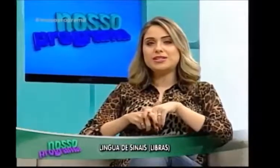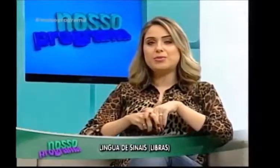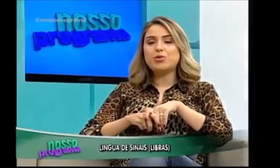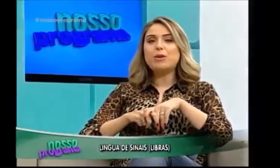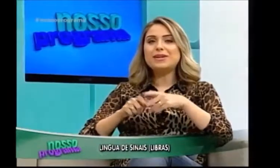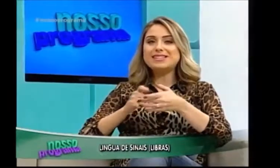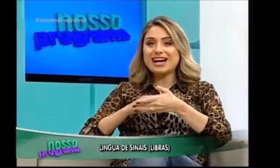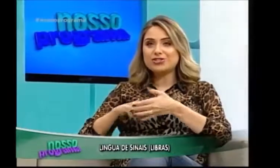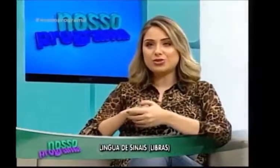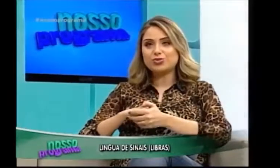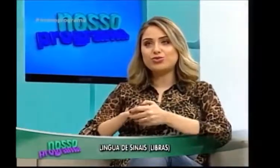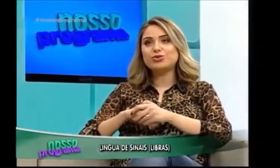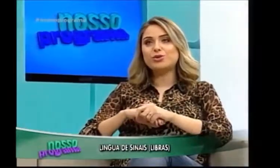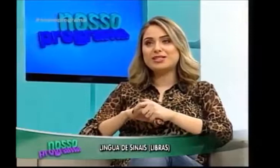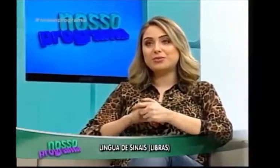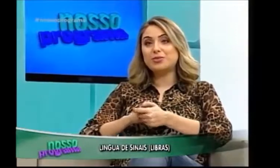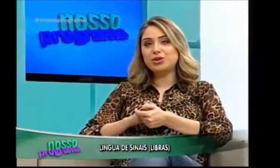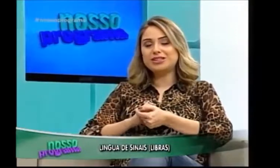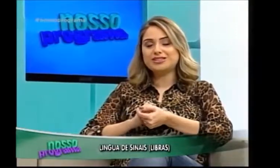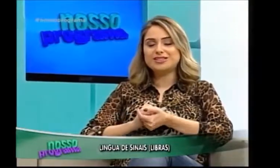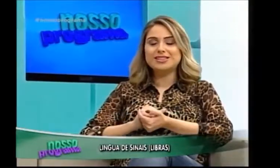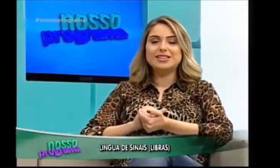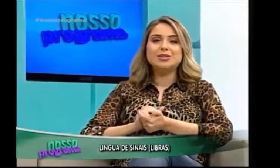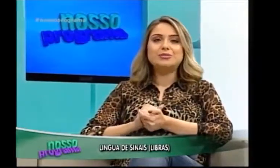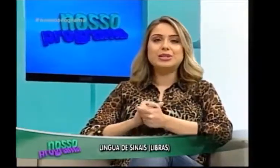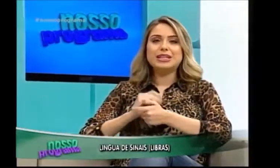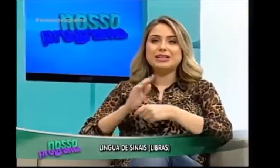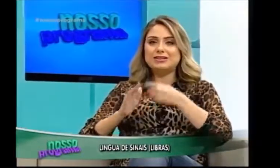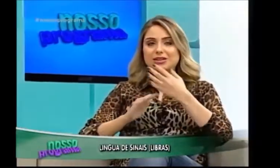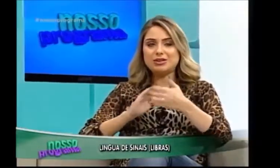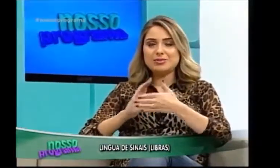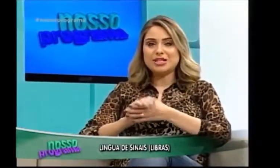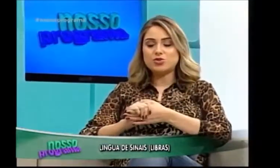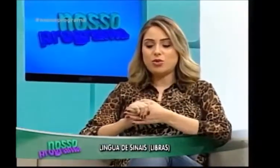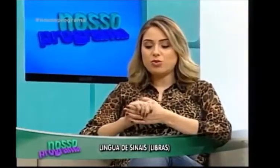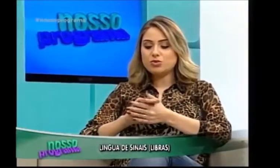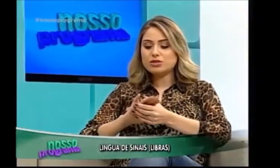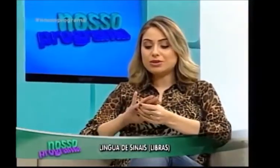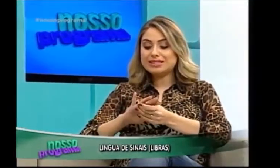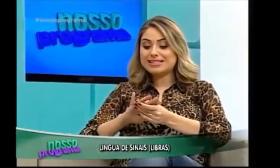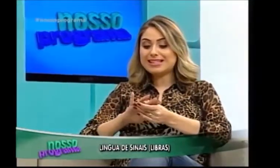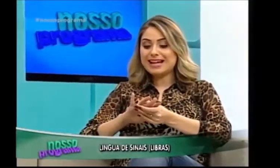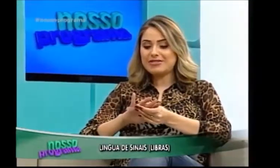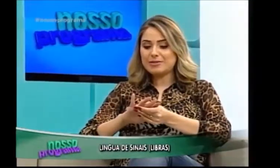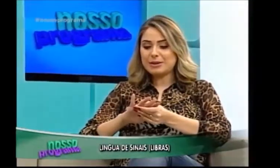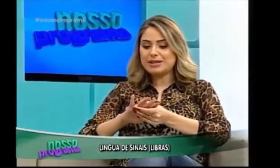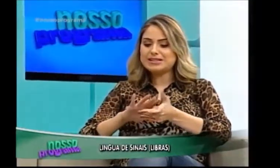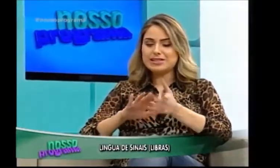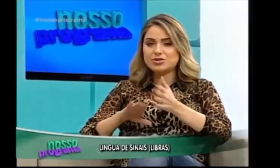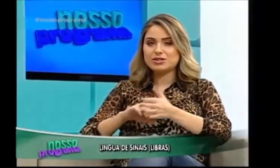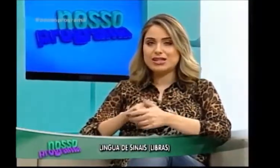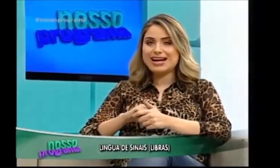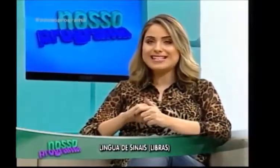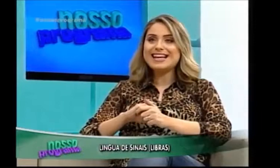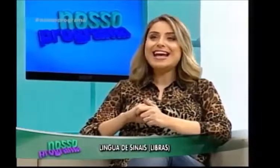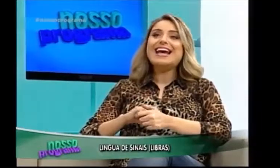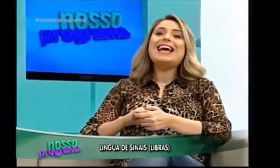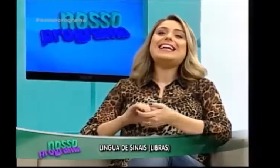recebo alguma mensagem de algum surdo, eu recebo muitas, porque eu tenho amizade com alguns, quando eles escrevem para mim nas redes sociais, é